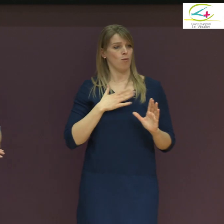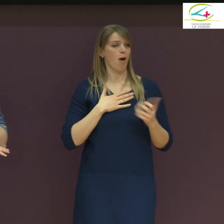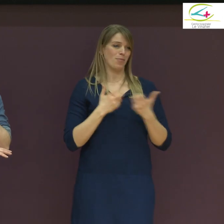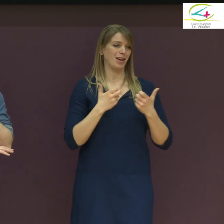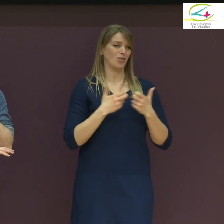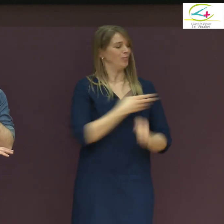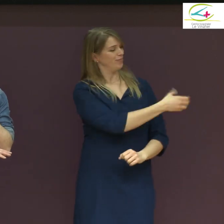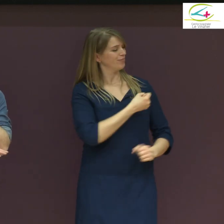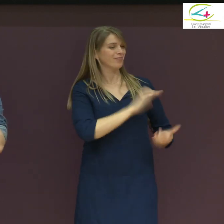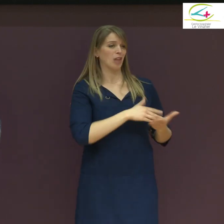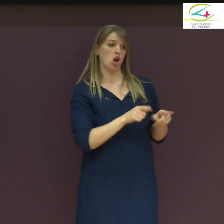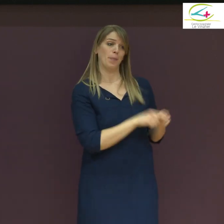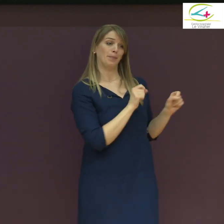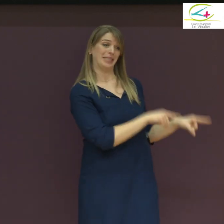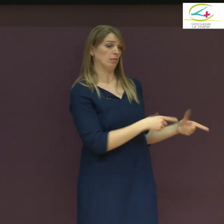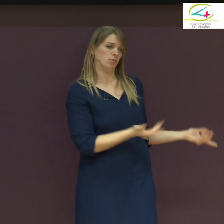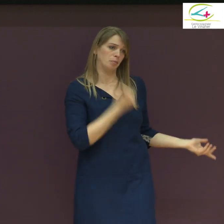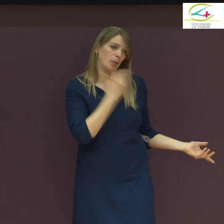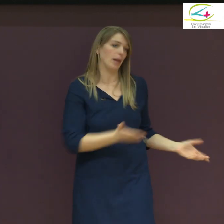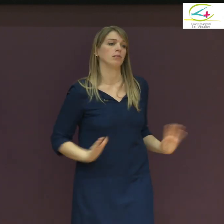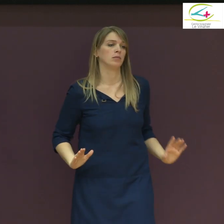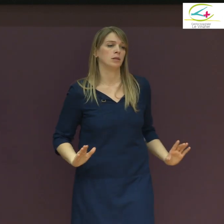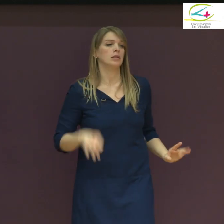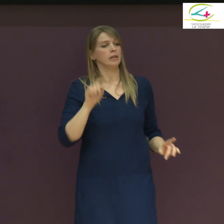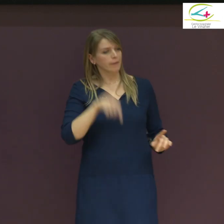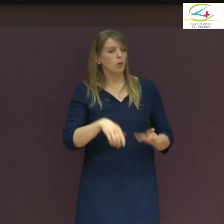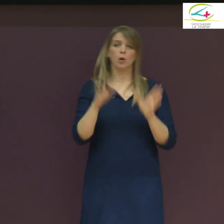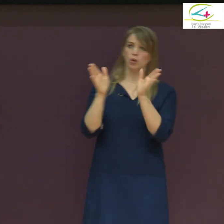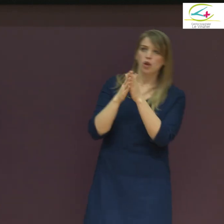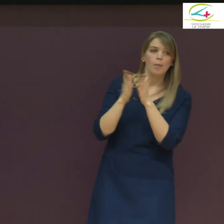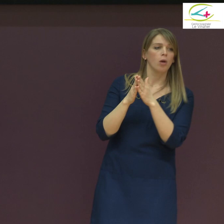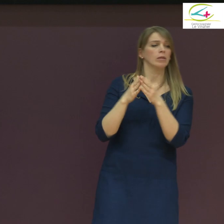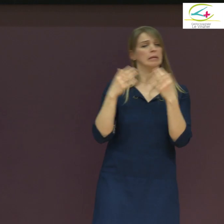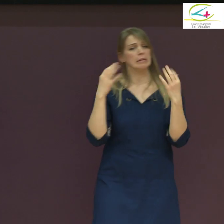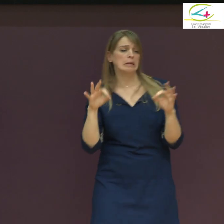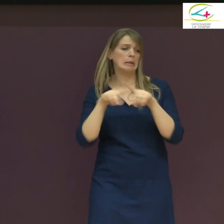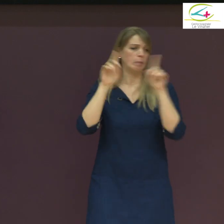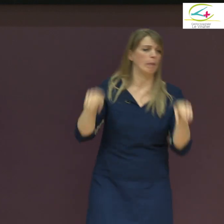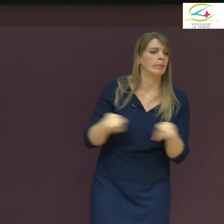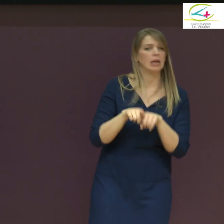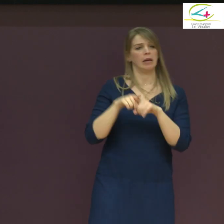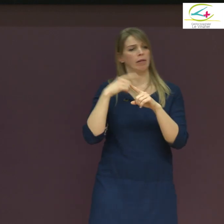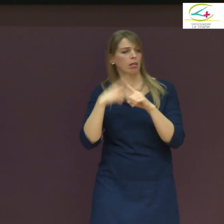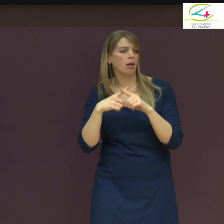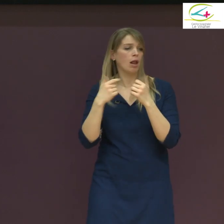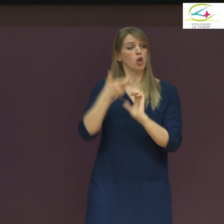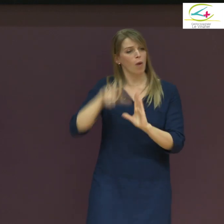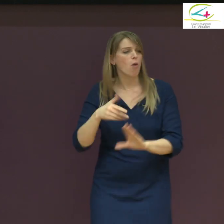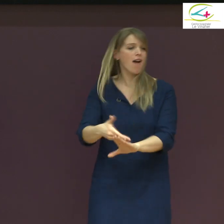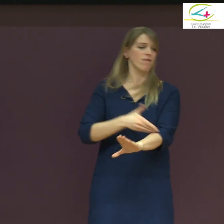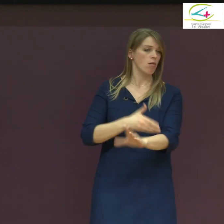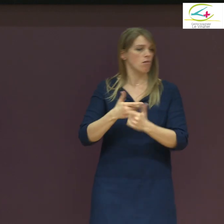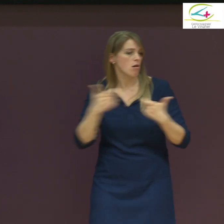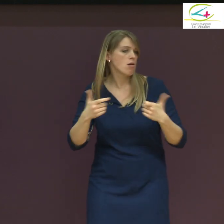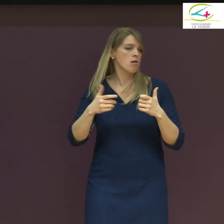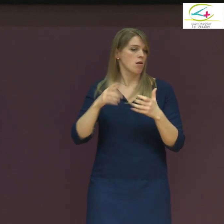vient signer comme ça, il faut que je fasse une demande en 10 exemplaires, 3 mois avant, et encore je ne suis pas sûr